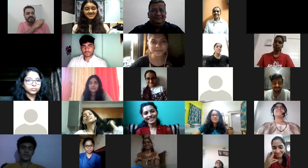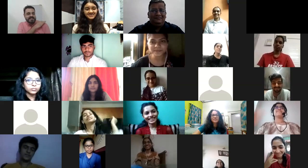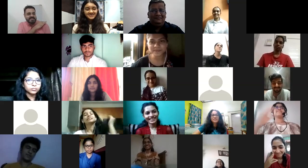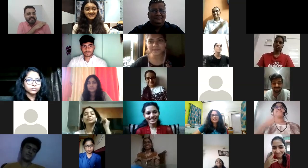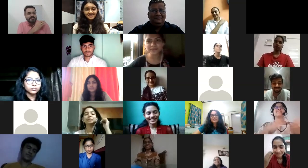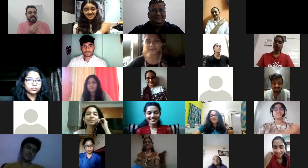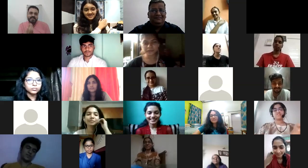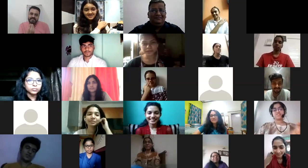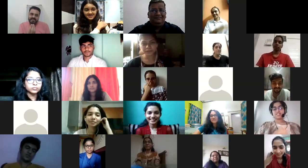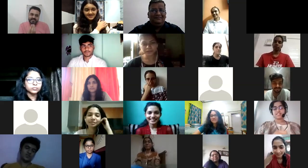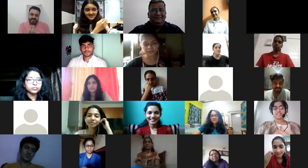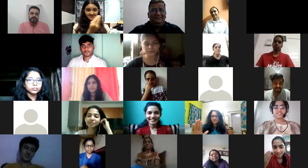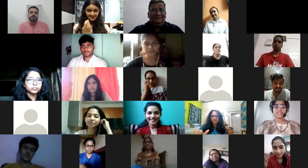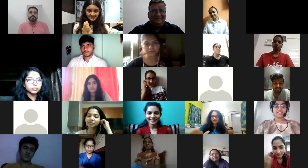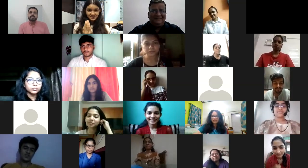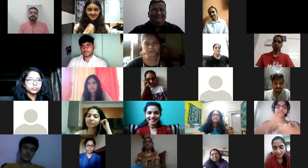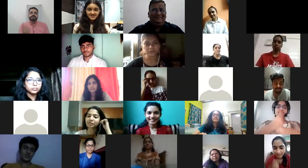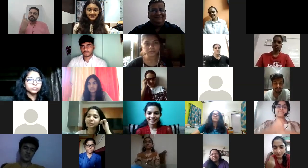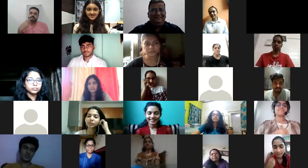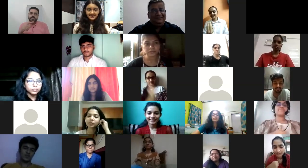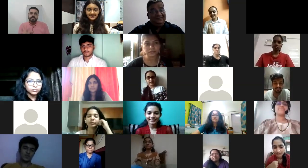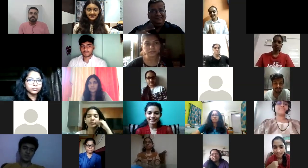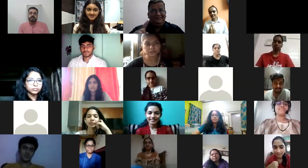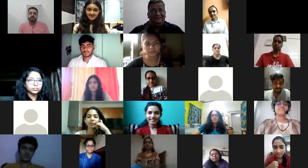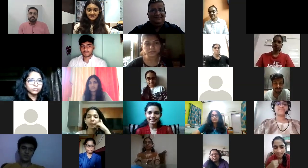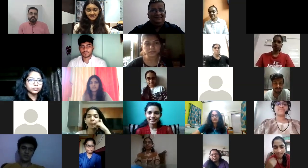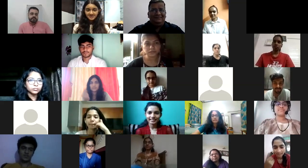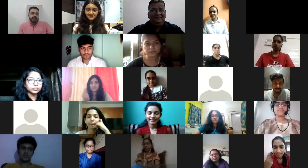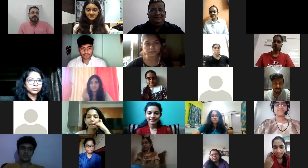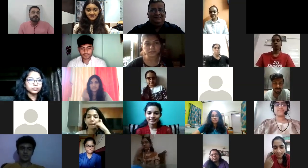से tap करके excuse me, right? Then